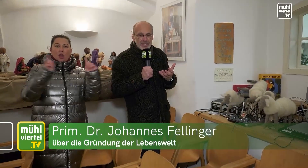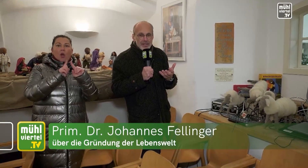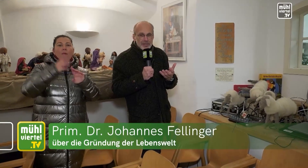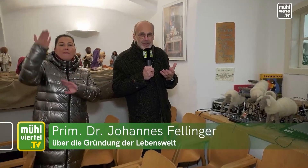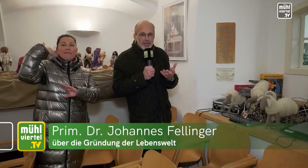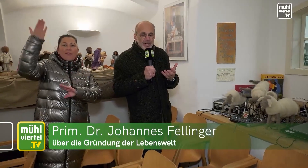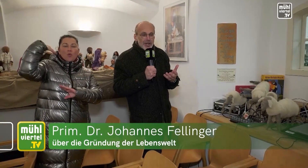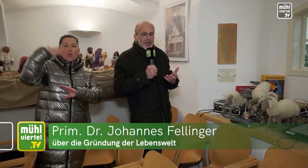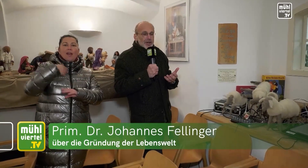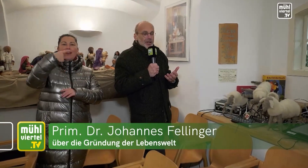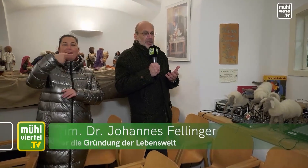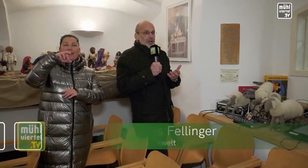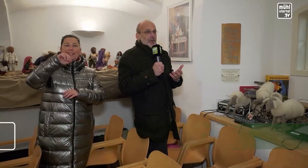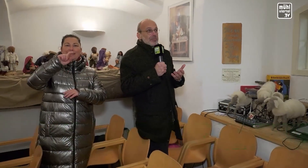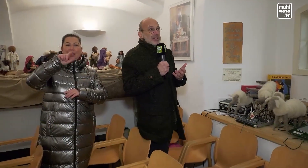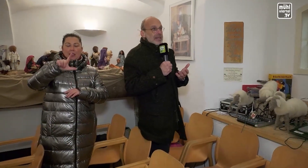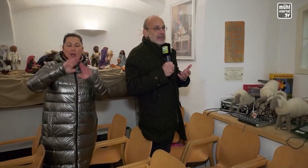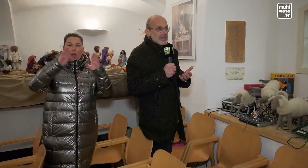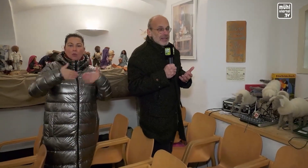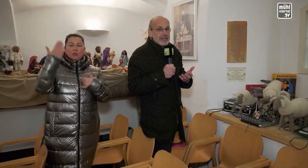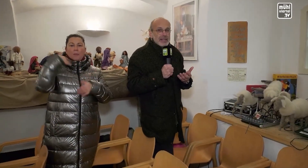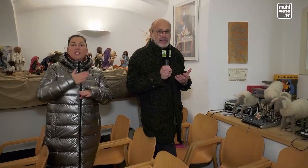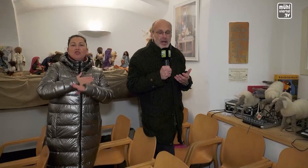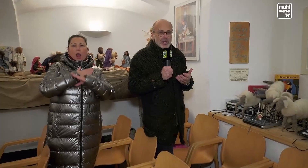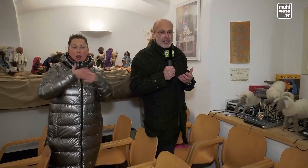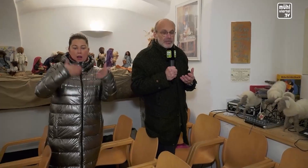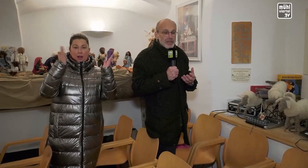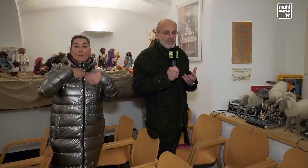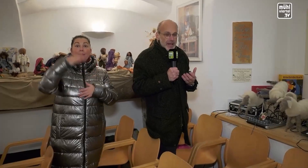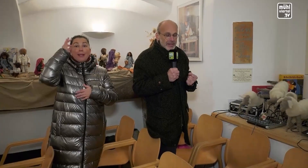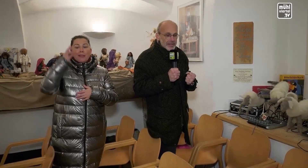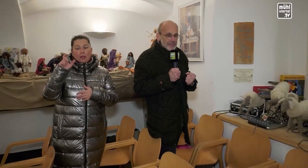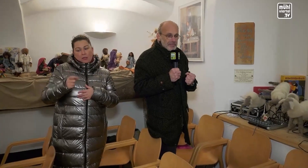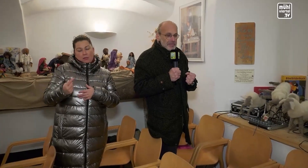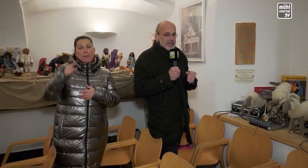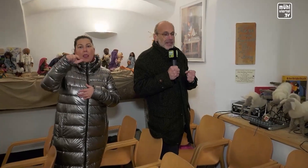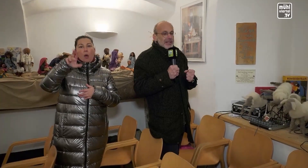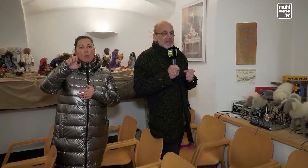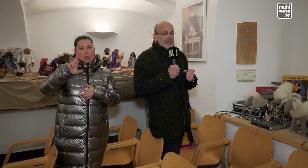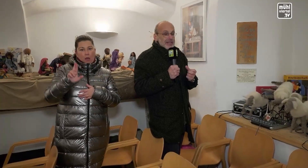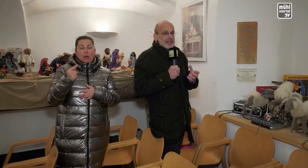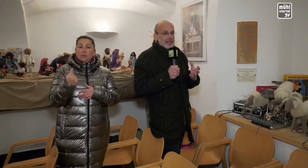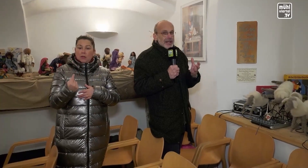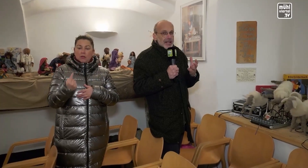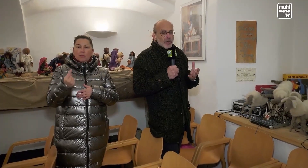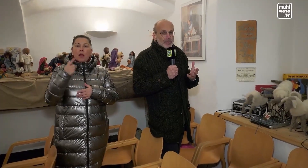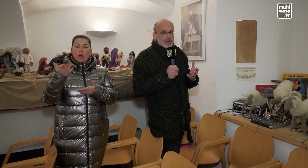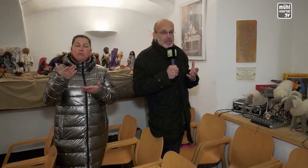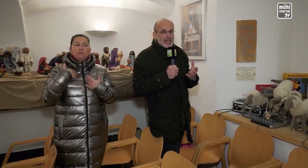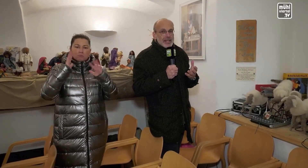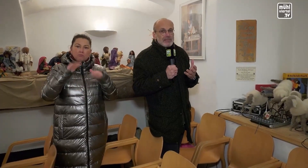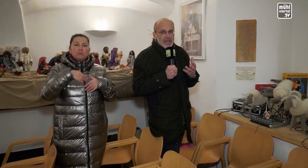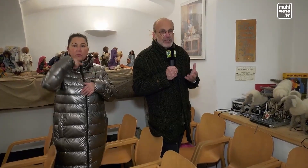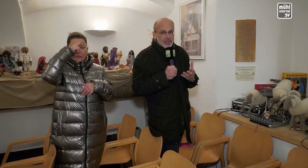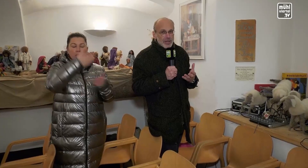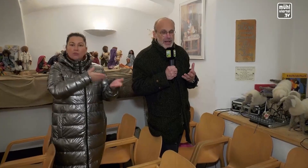im Gerstelhaus. Und meine Tante, die Tante Laura, hat meinem Vater hier erlaubt,